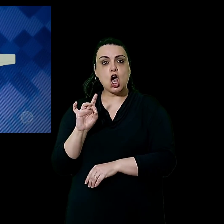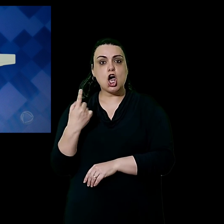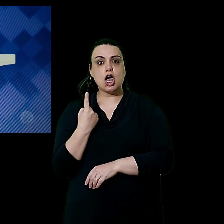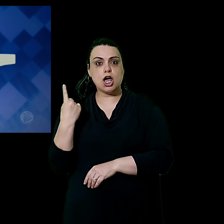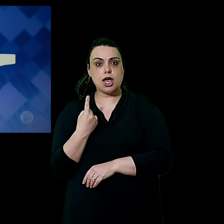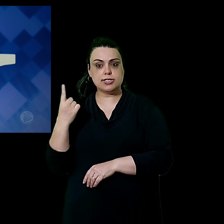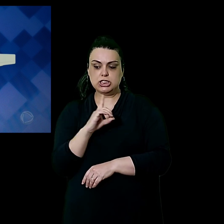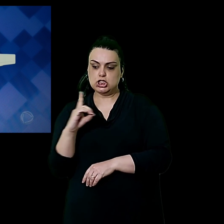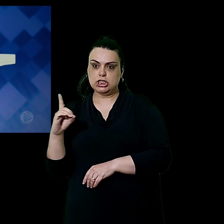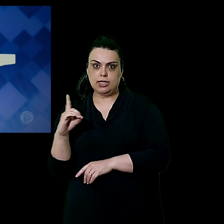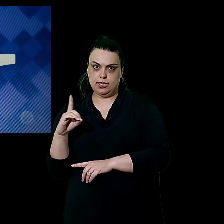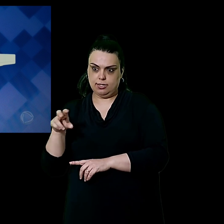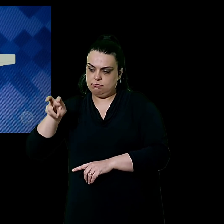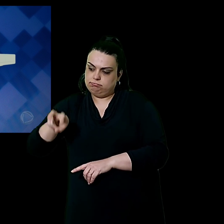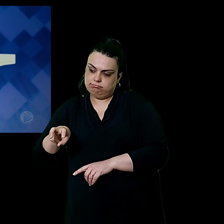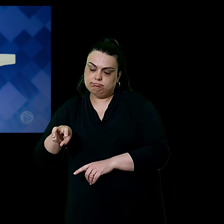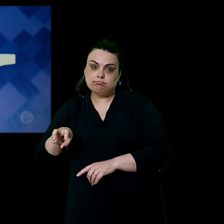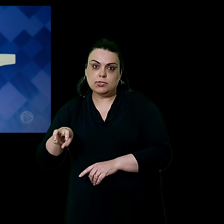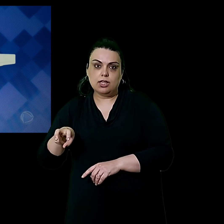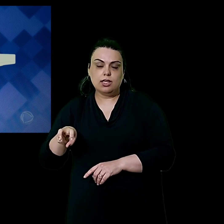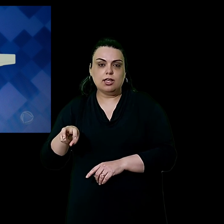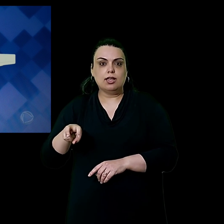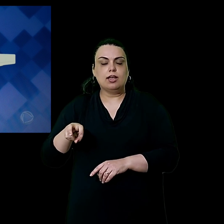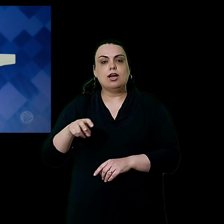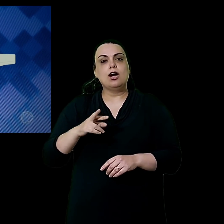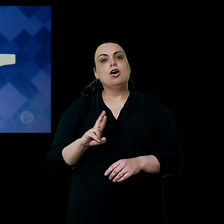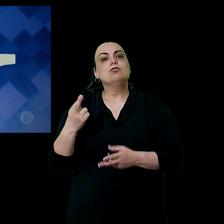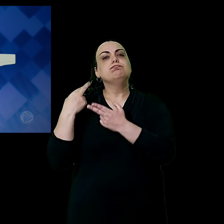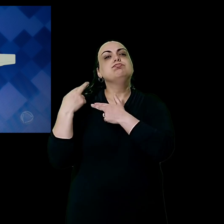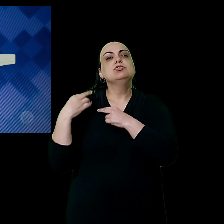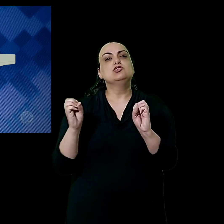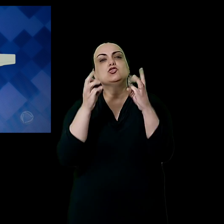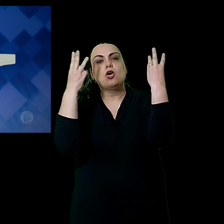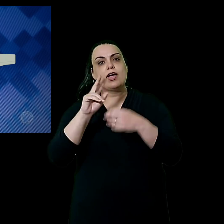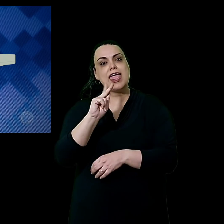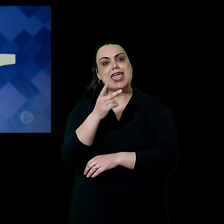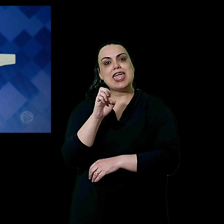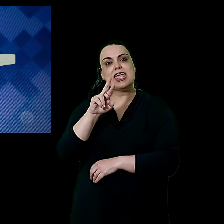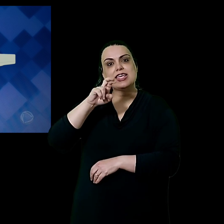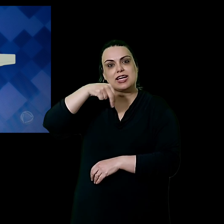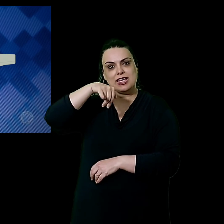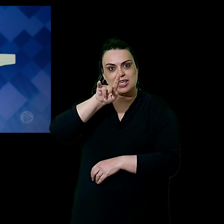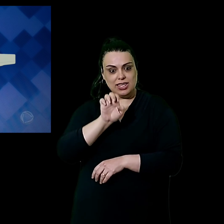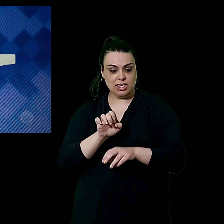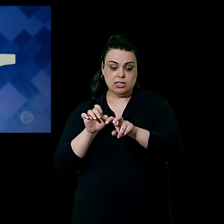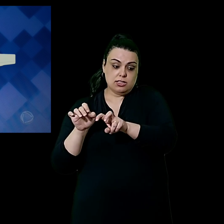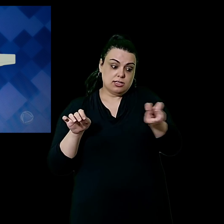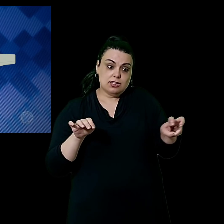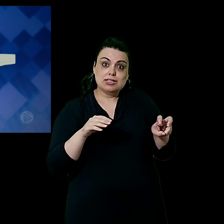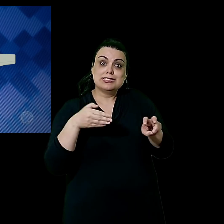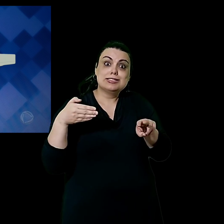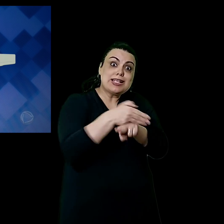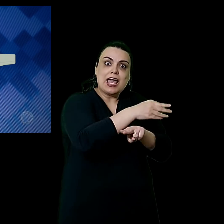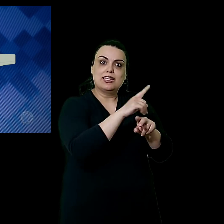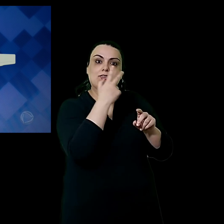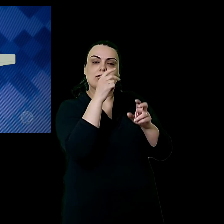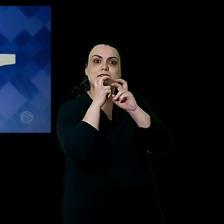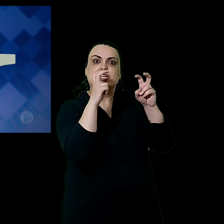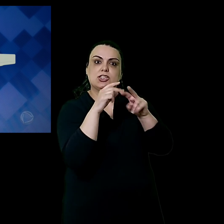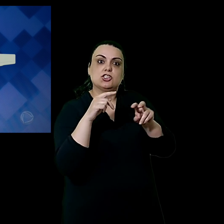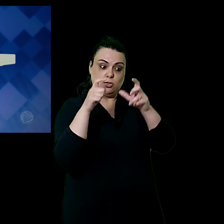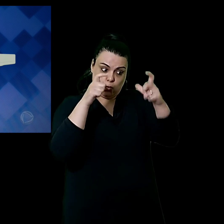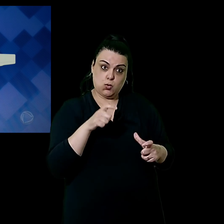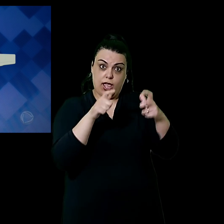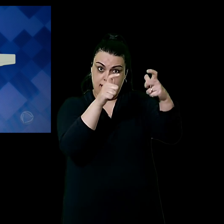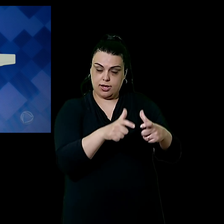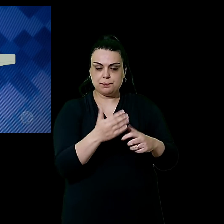no lado direito. O produtor Henrique Bahia, primeiro a ser retirado, estava na saída de emergência. Na